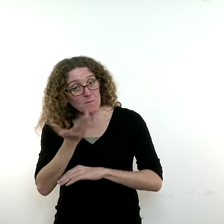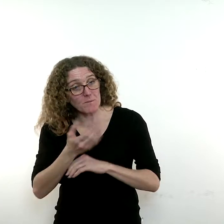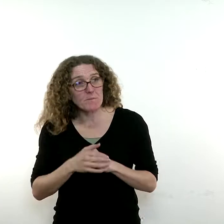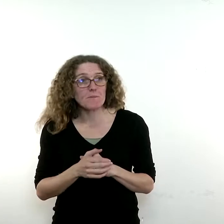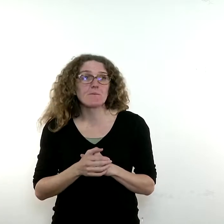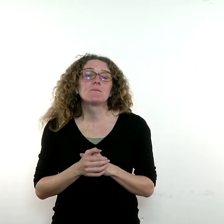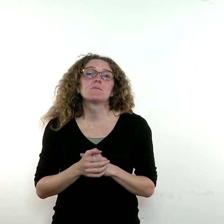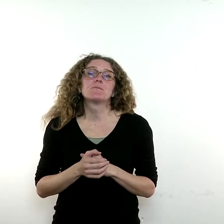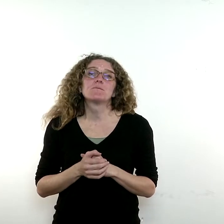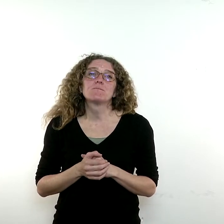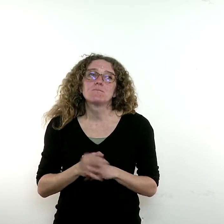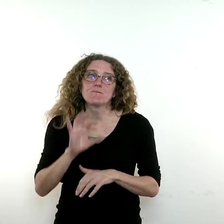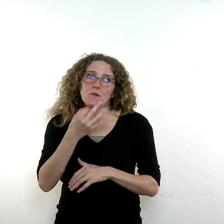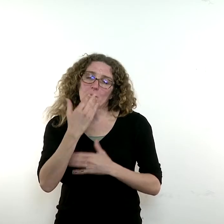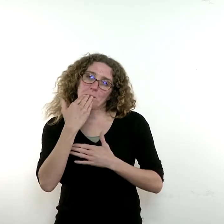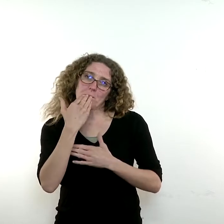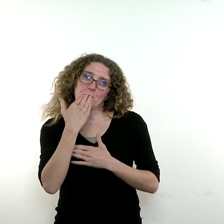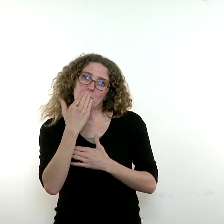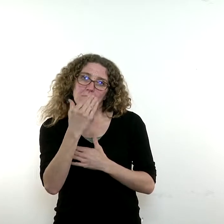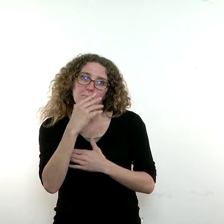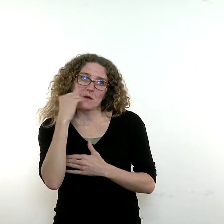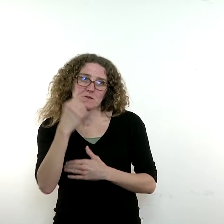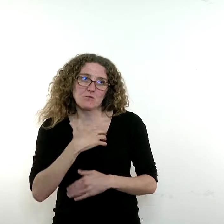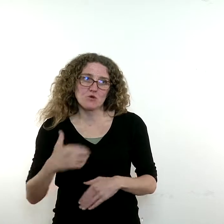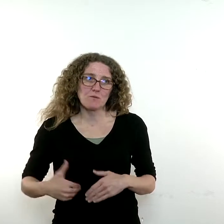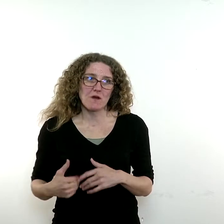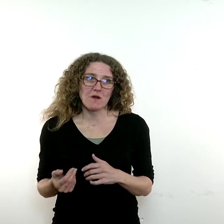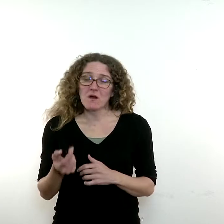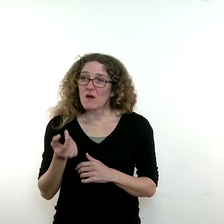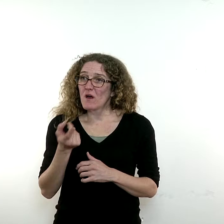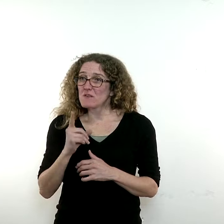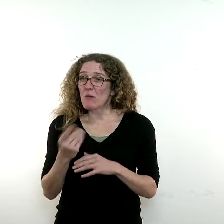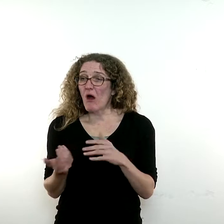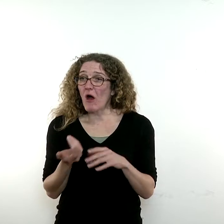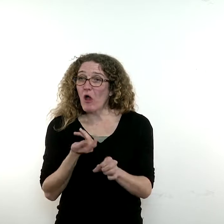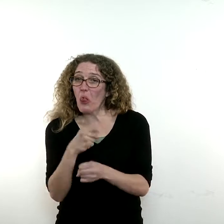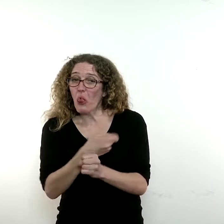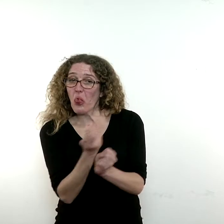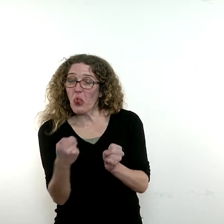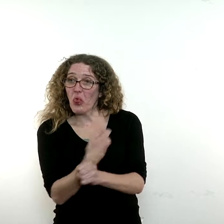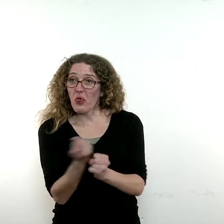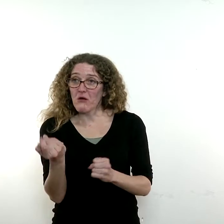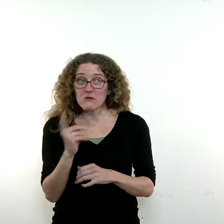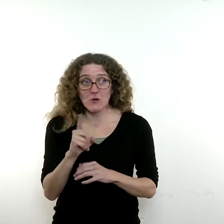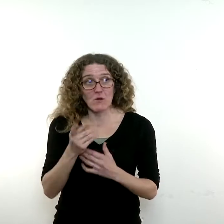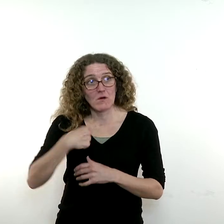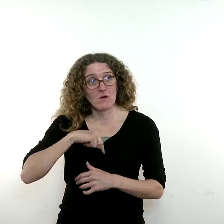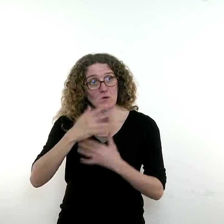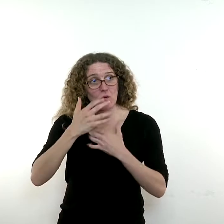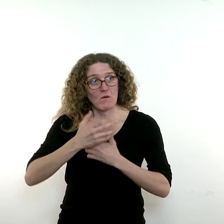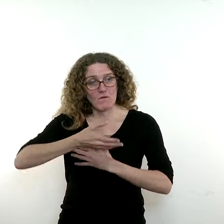Oui, merci Monsieur le maire. C'est juste pour dire que ce ne sont pas du tout des bassesses. Justement, on voudrait saluer le